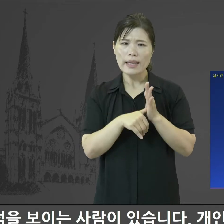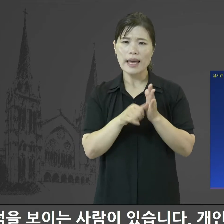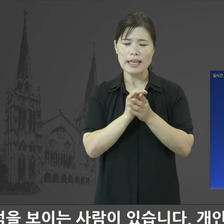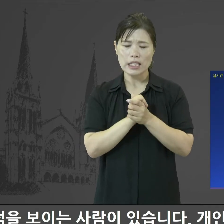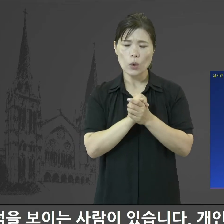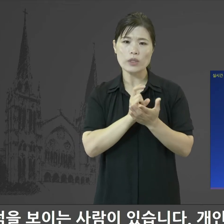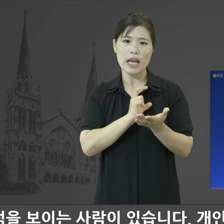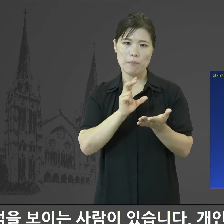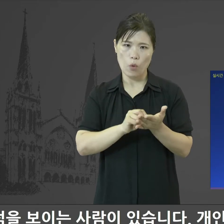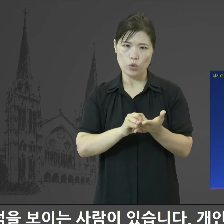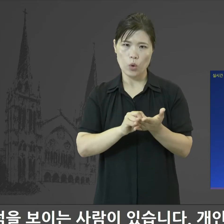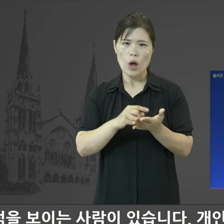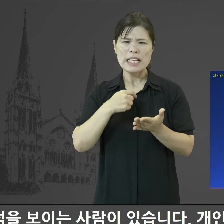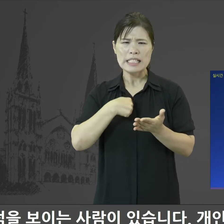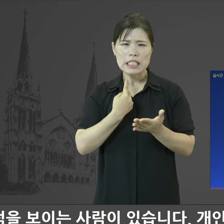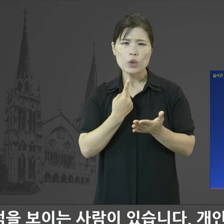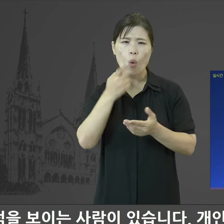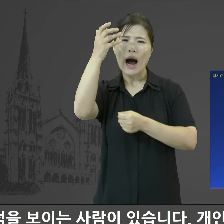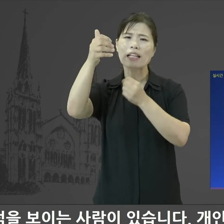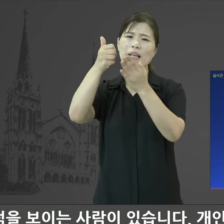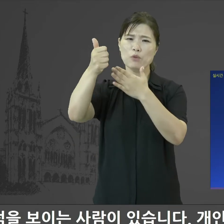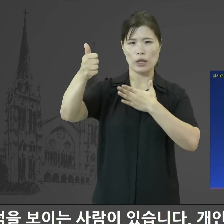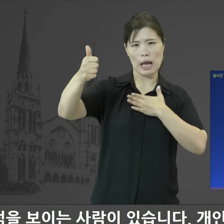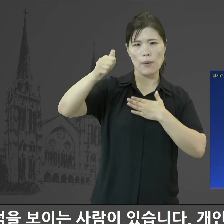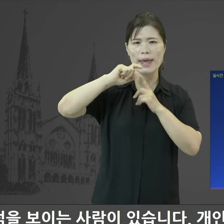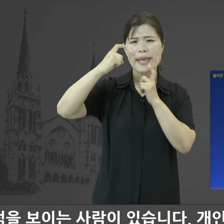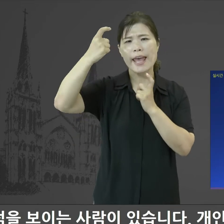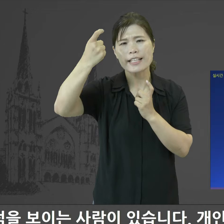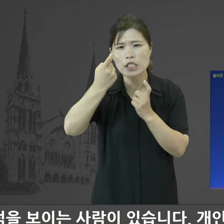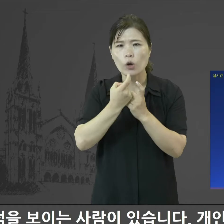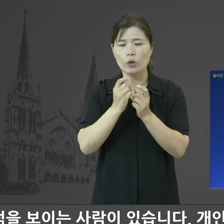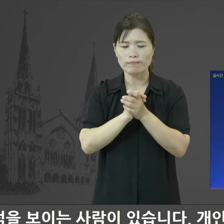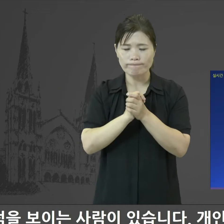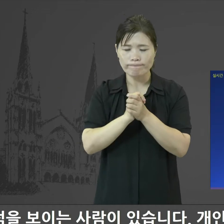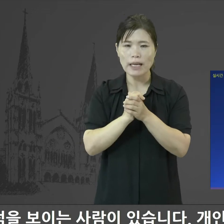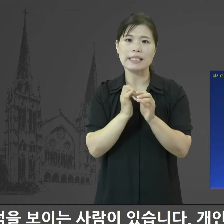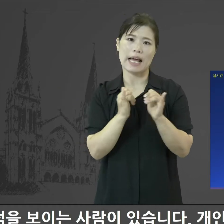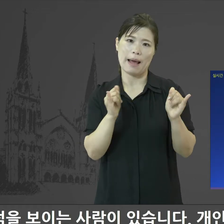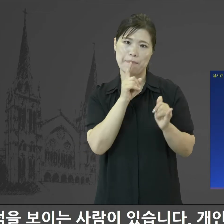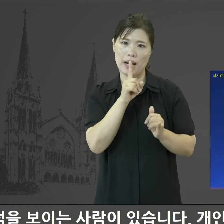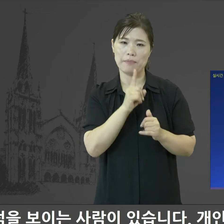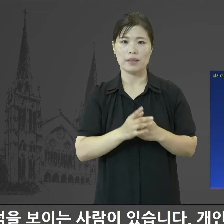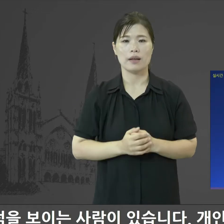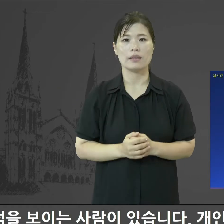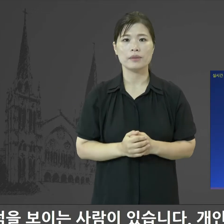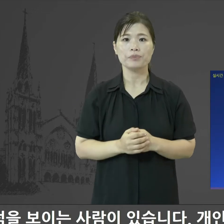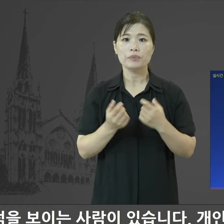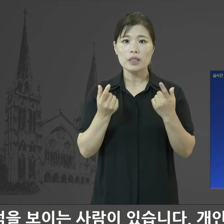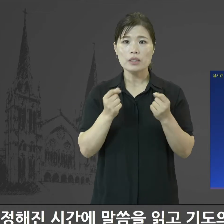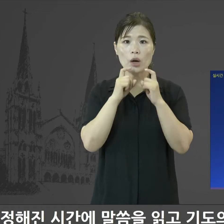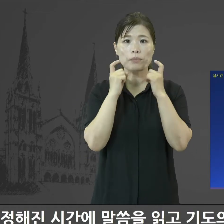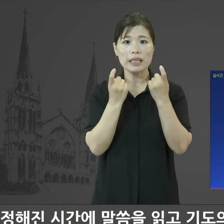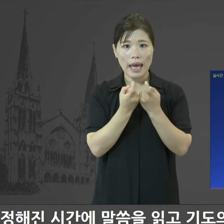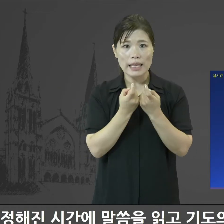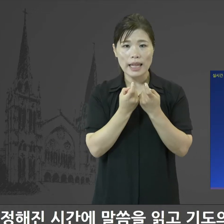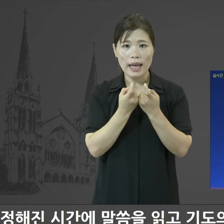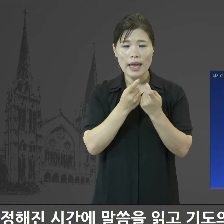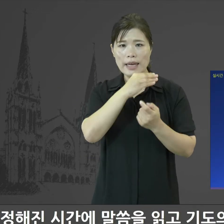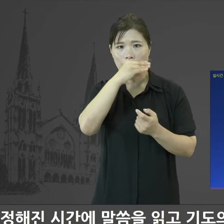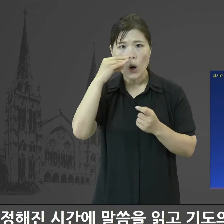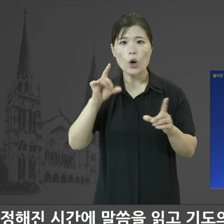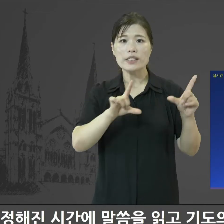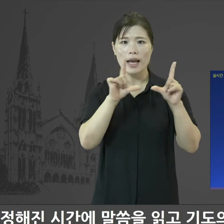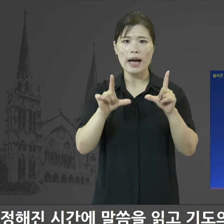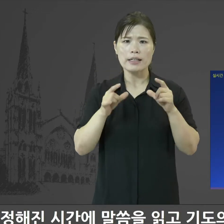제목들로 하나님과 깊은 친밀한 교제의 시간을 가진 분들을 의미합니다. 이렇게 개인 경건 생활에 충실하신